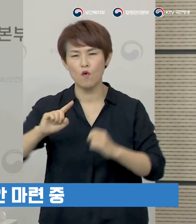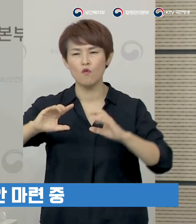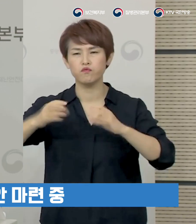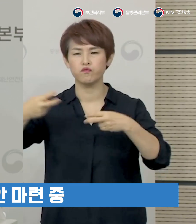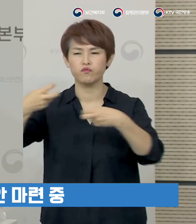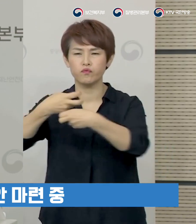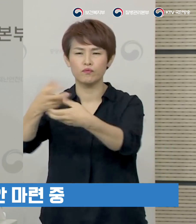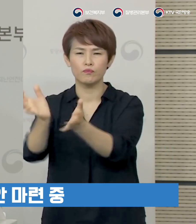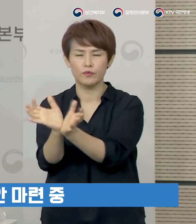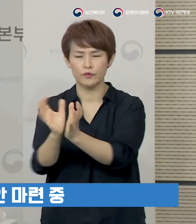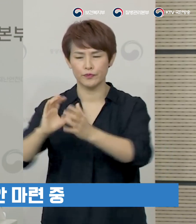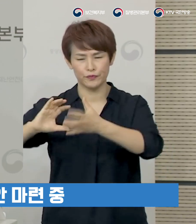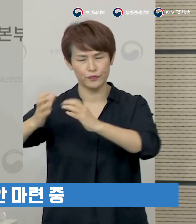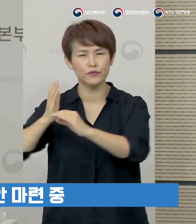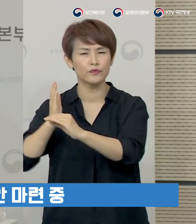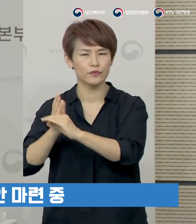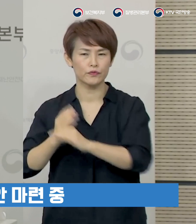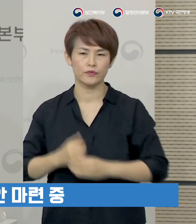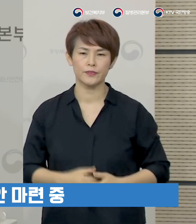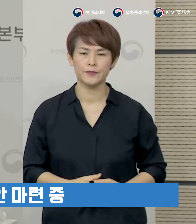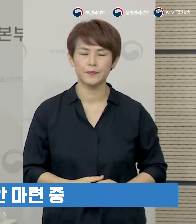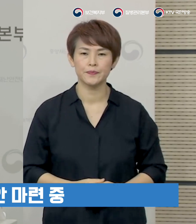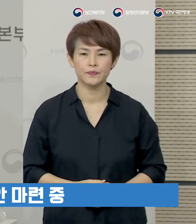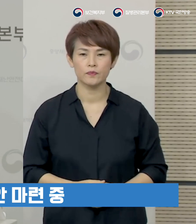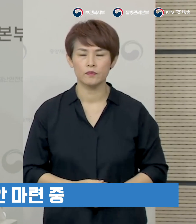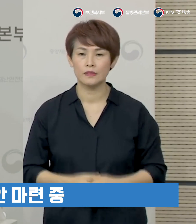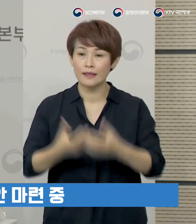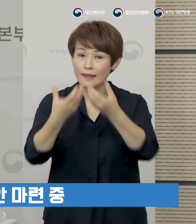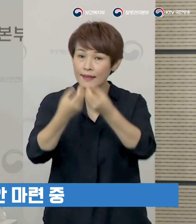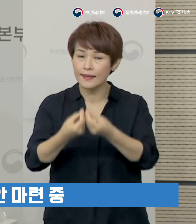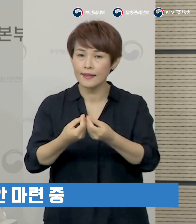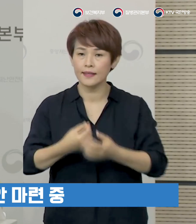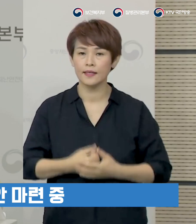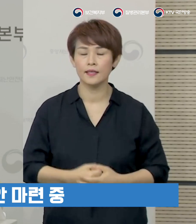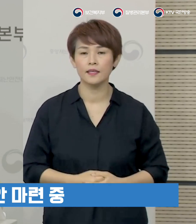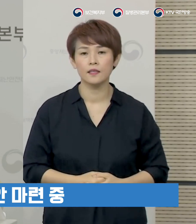실무적인 준비를 이제 하고 있습니다. 네, 뭐 예를 들어서